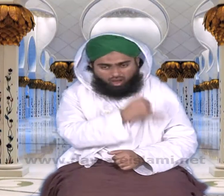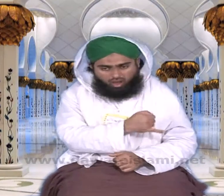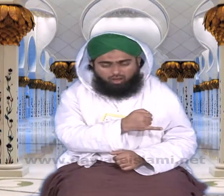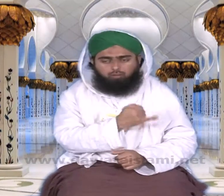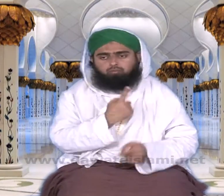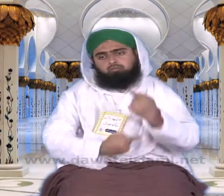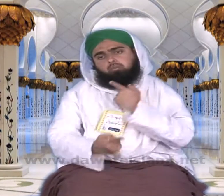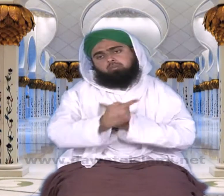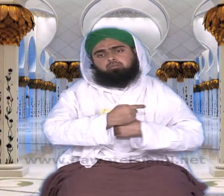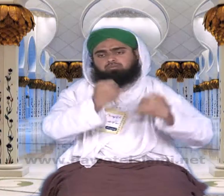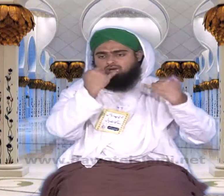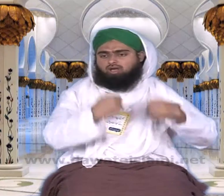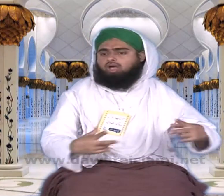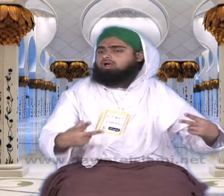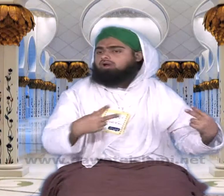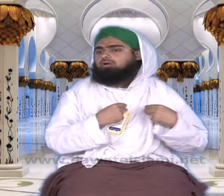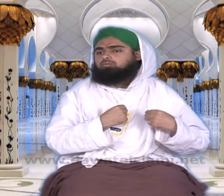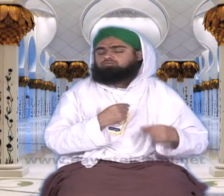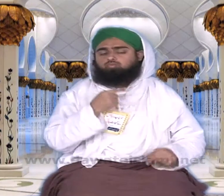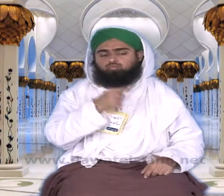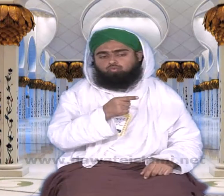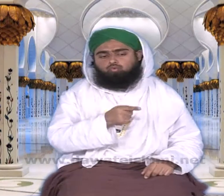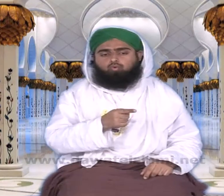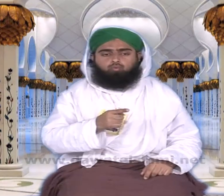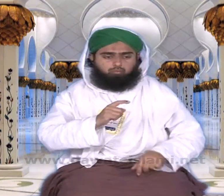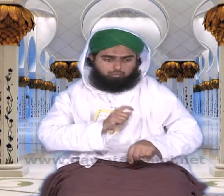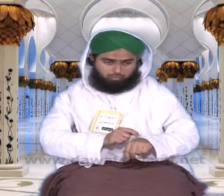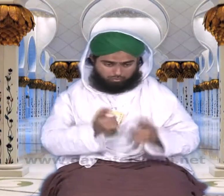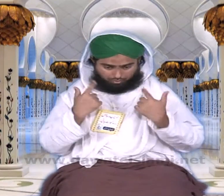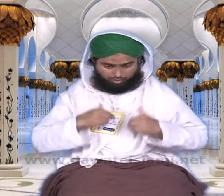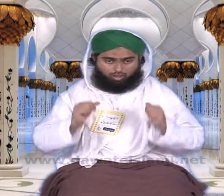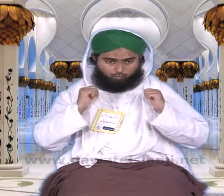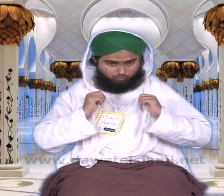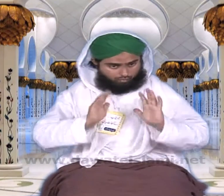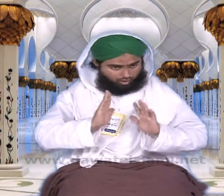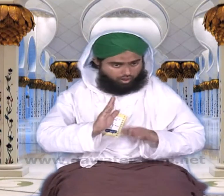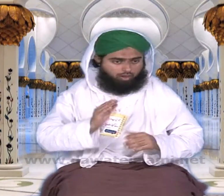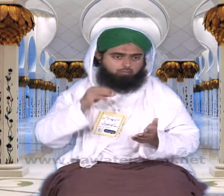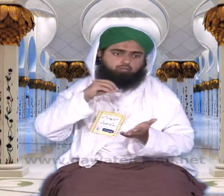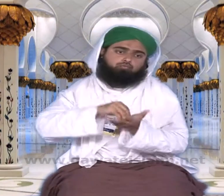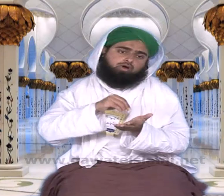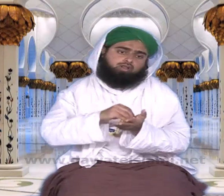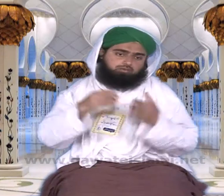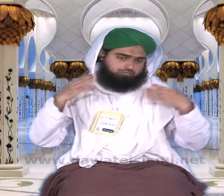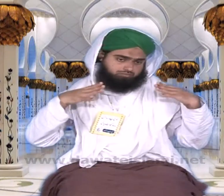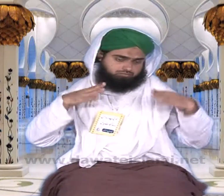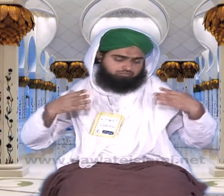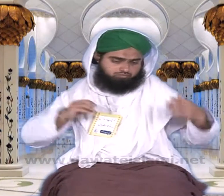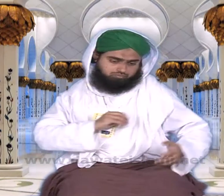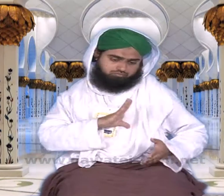اور جان لے فرصت کو غنیمت سمجھ تو جیسا فرصت ہے اس کو غنیمت